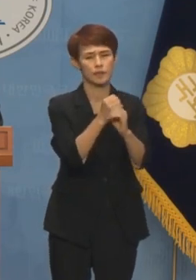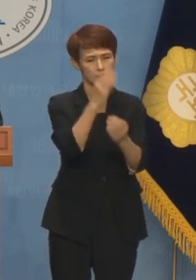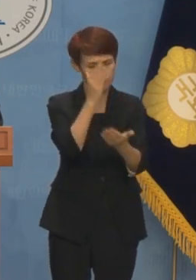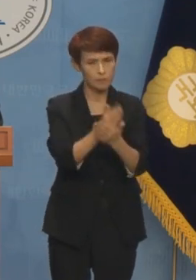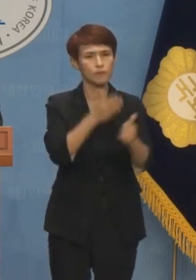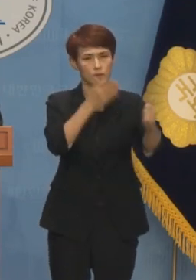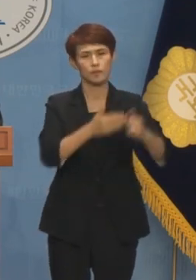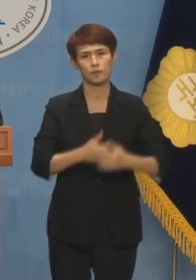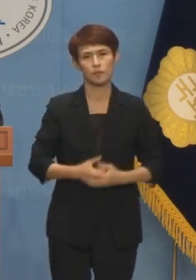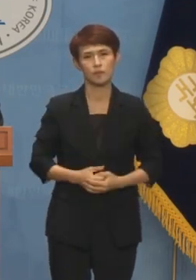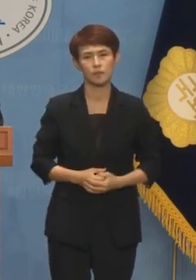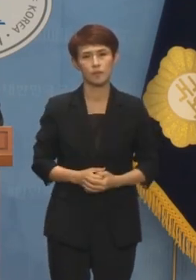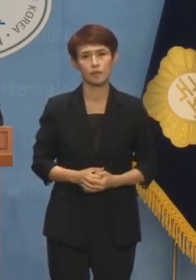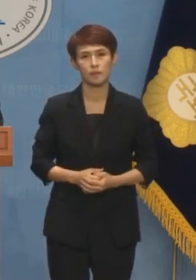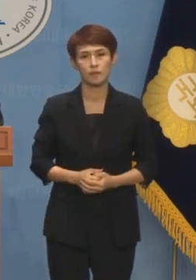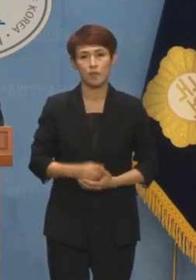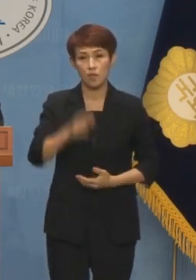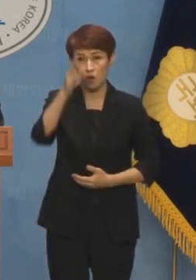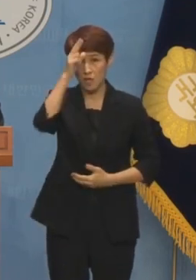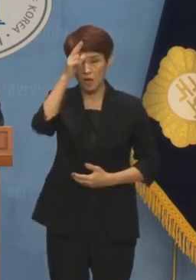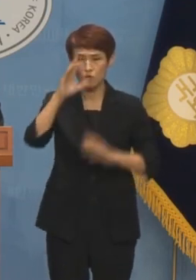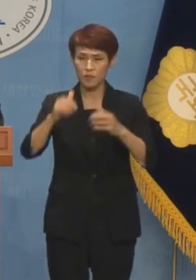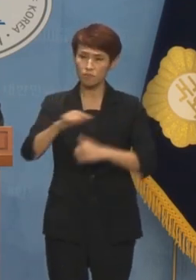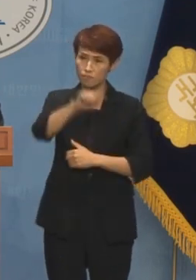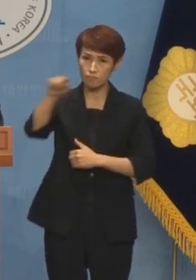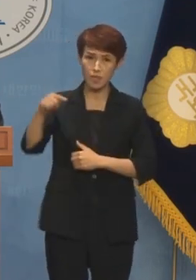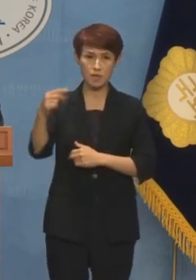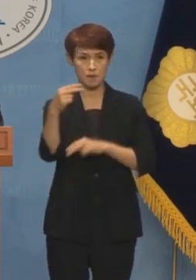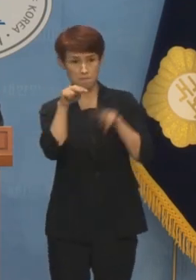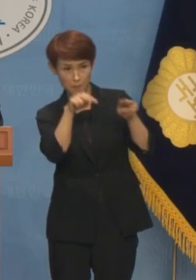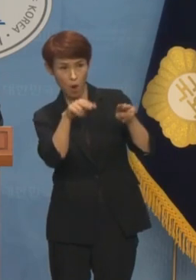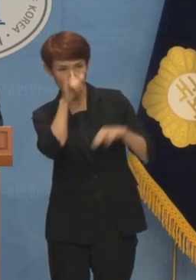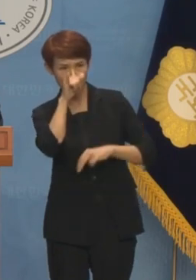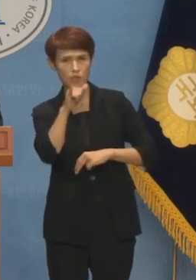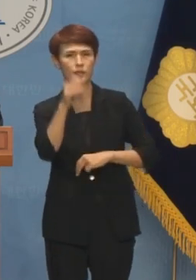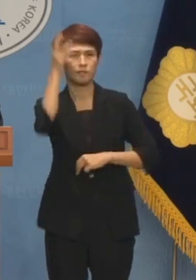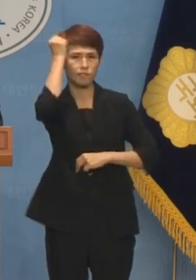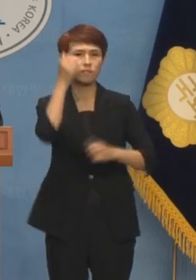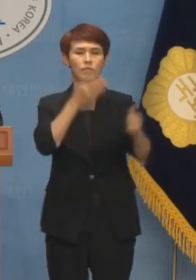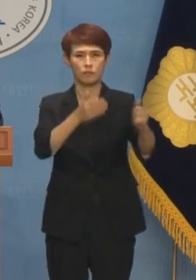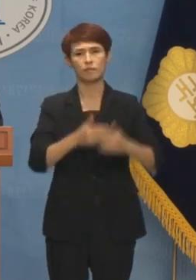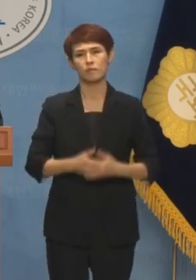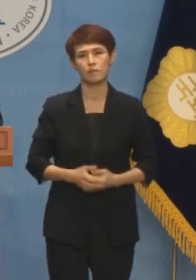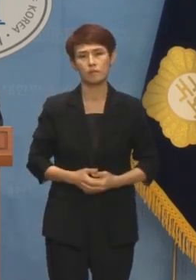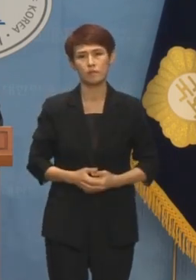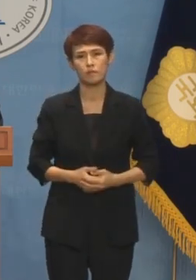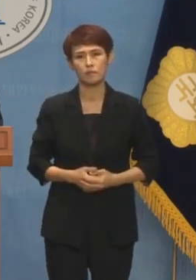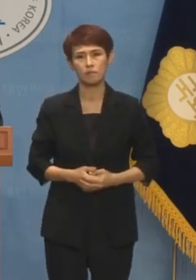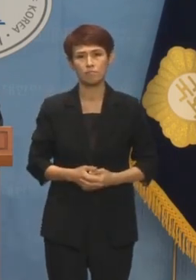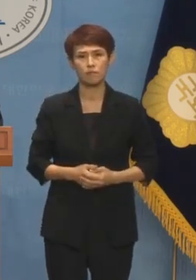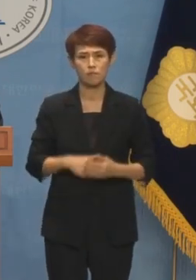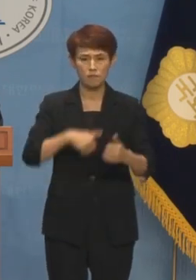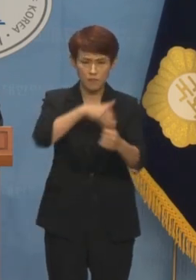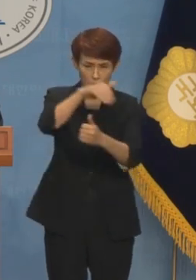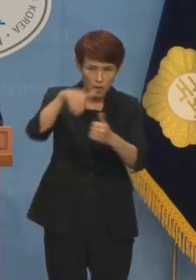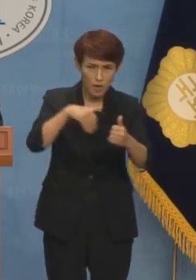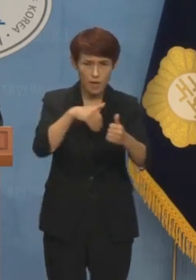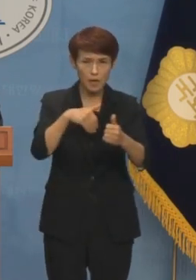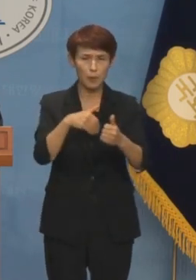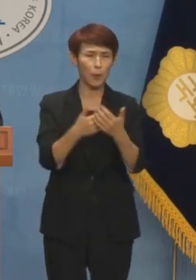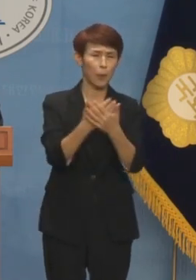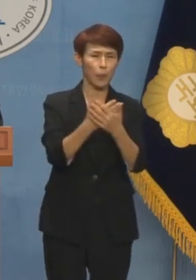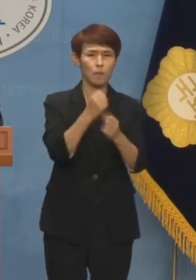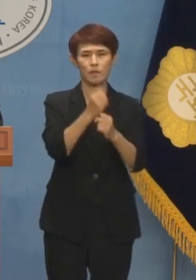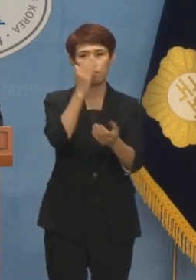바랍니다. 경찰은 국민께서 지켜보고 있음을 명심하십시오. 사건의 본질을 흐리려는 시도를